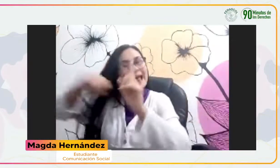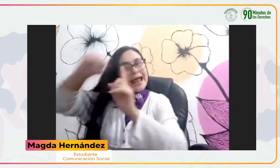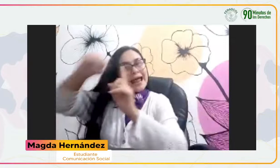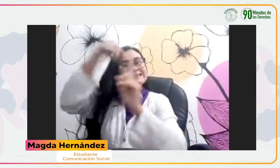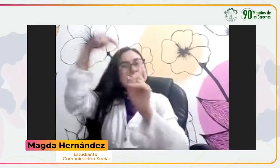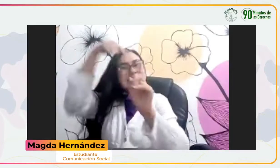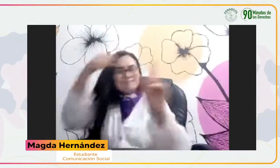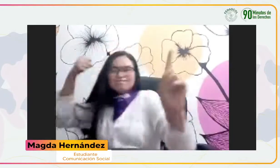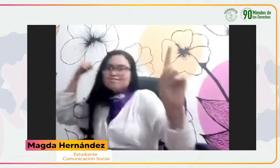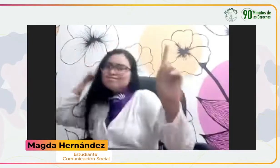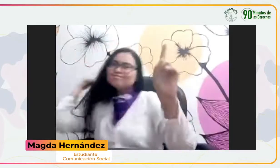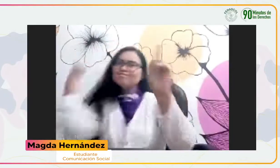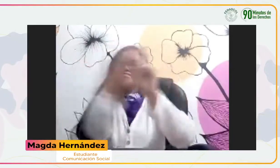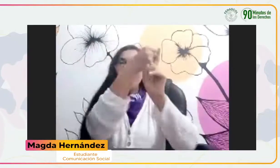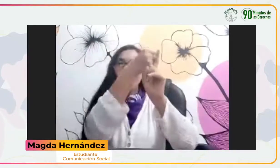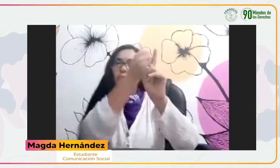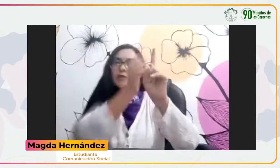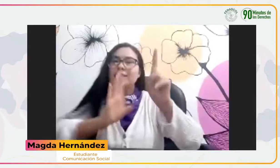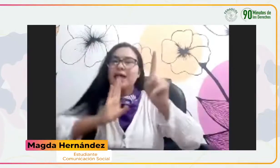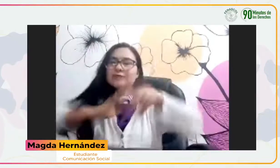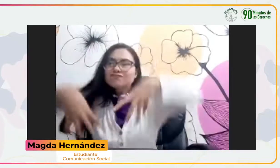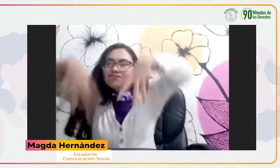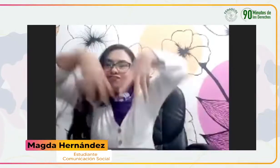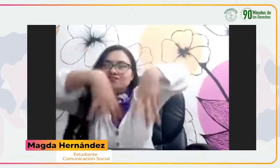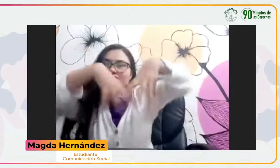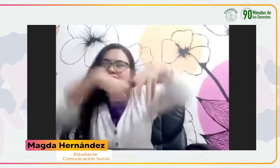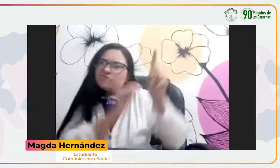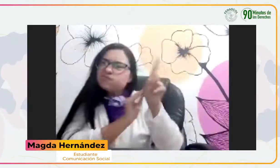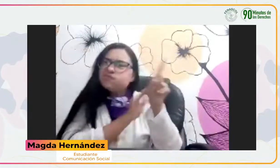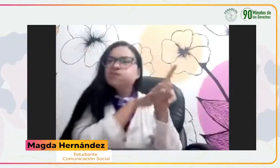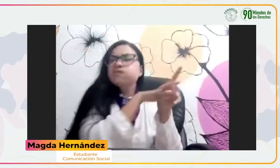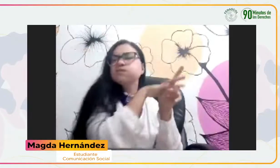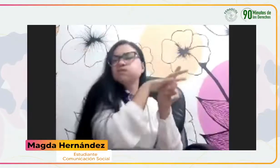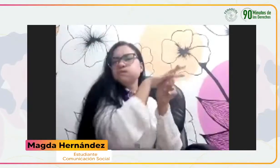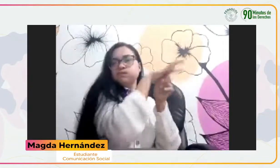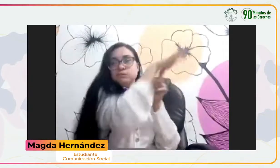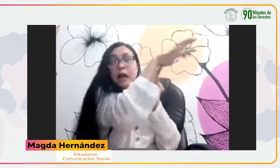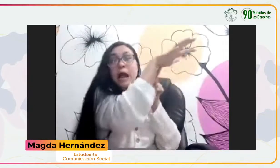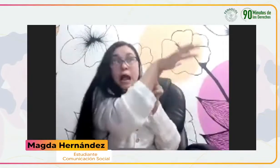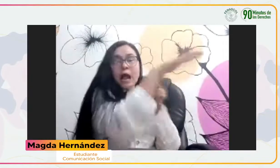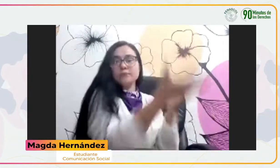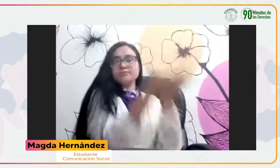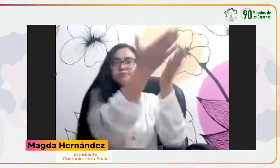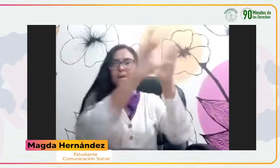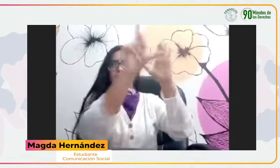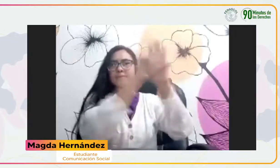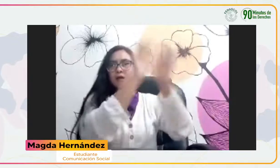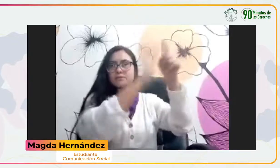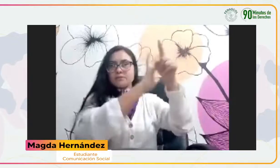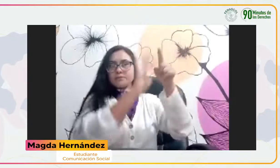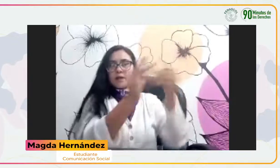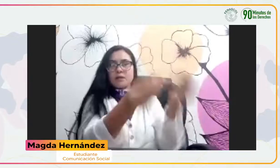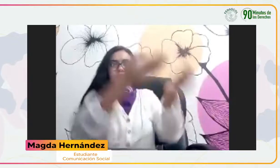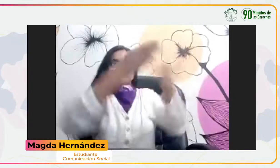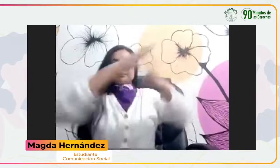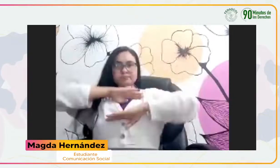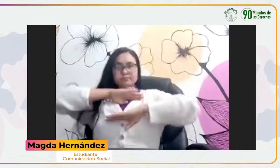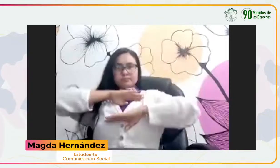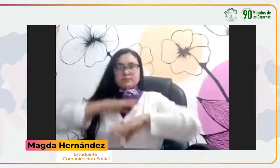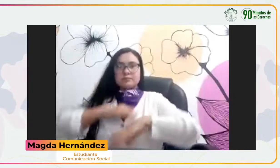estamos reunidas y a generar una incidencia, un impacto social, y realmente mostrar que las